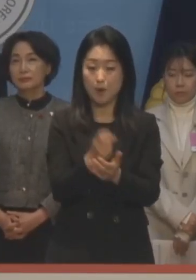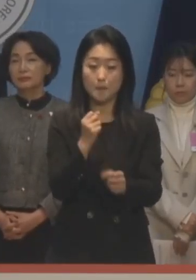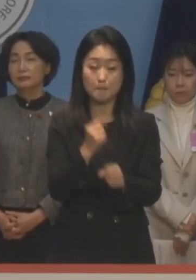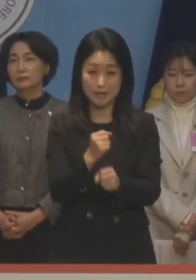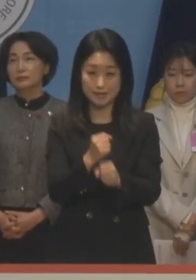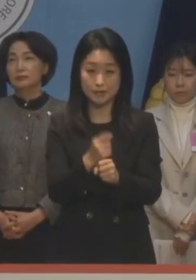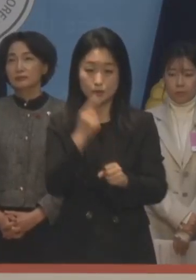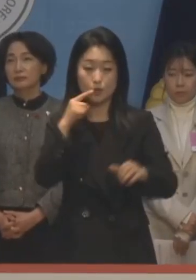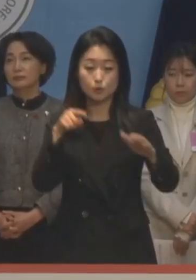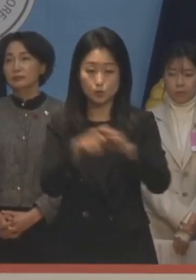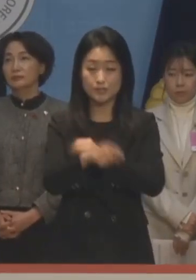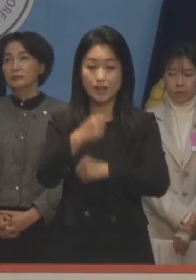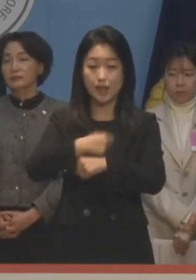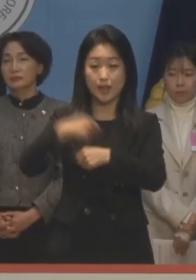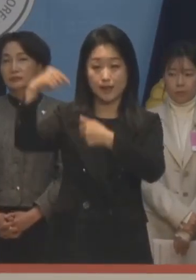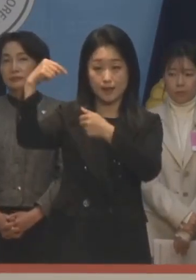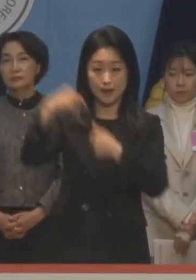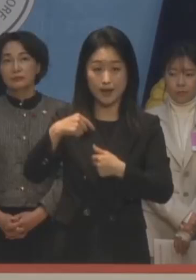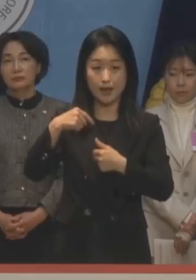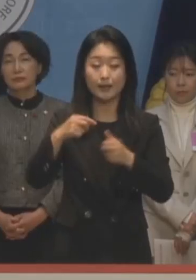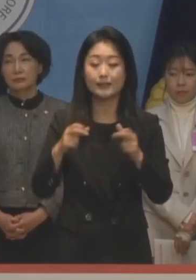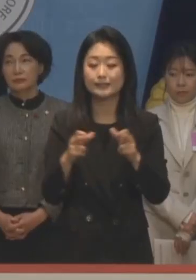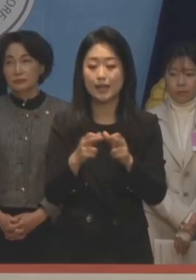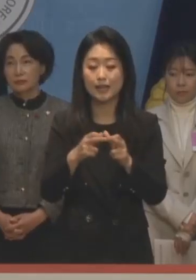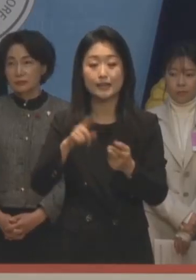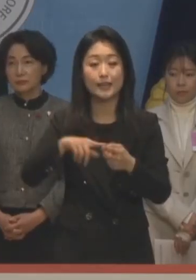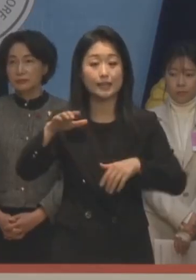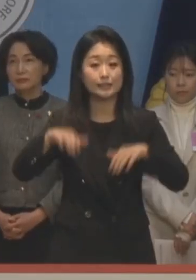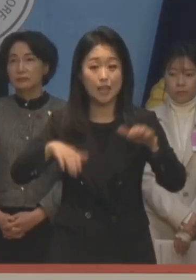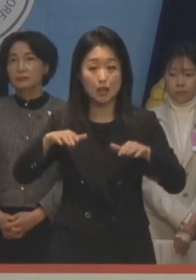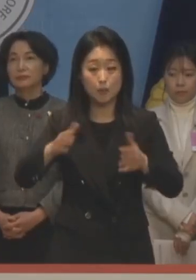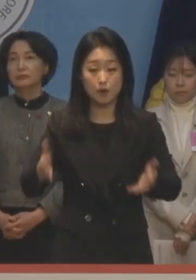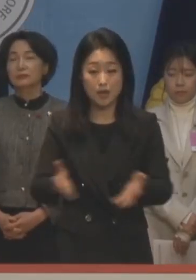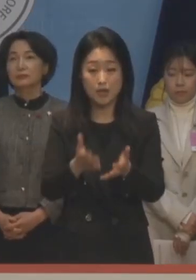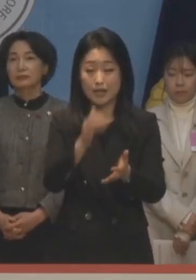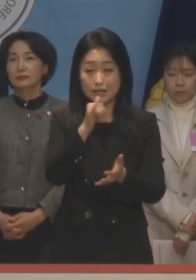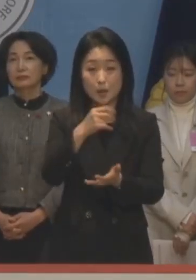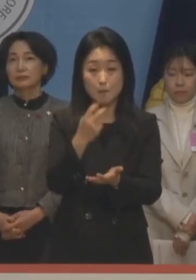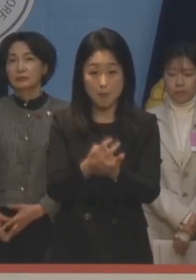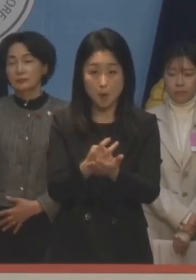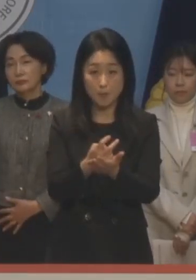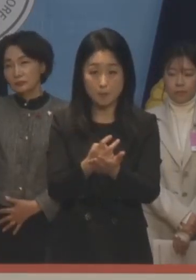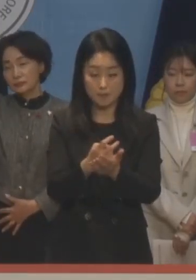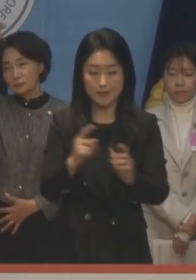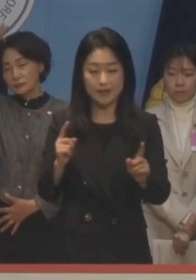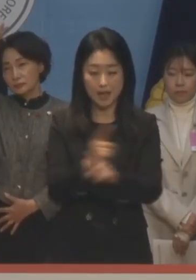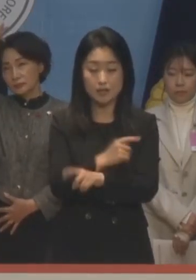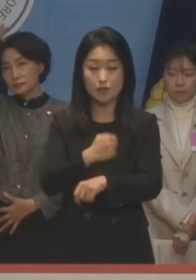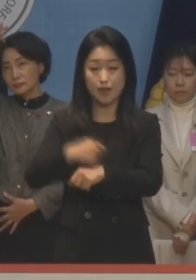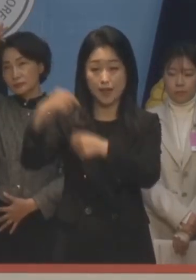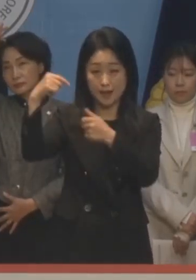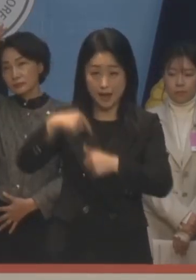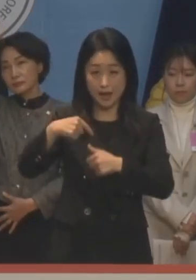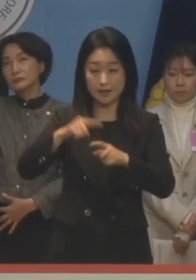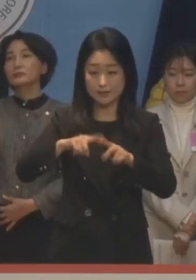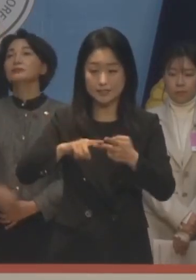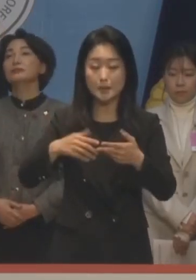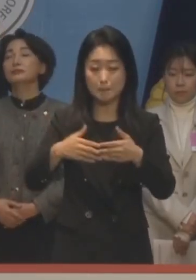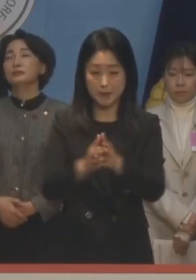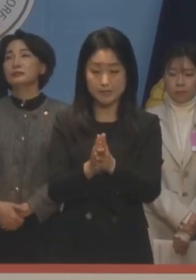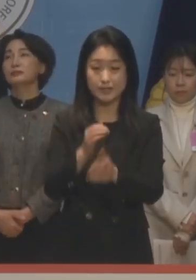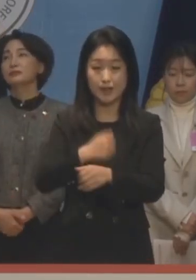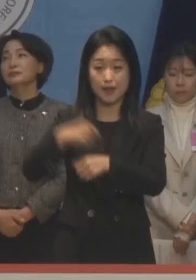기타 조치를 채택하고 장애인에 대한 차별을 야기하는 기존의 법률 규칙 등을 개정하거나 폐지하기